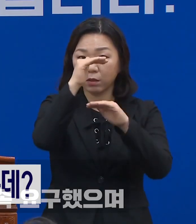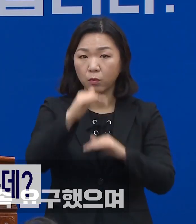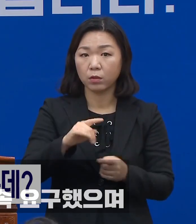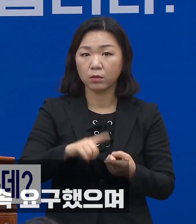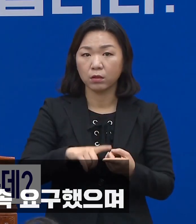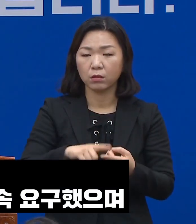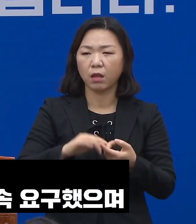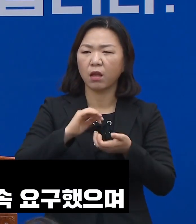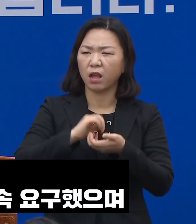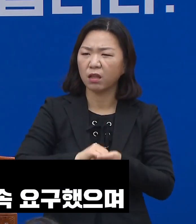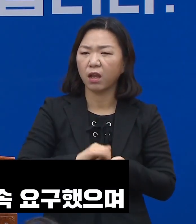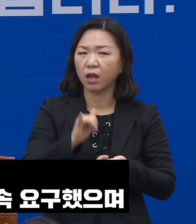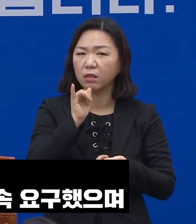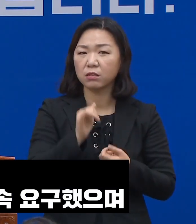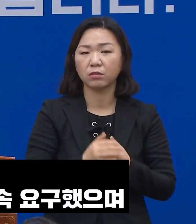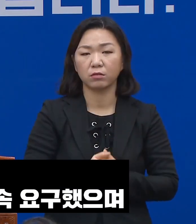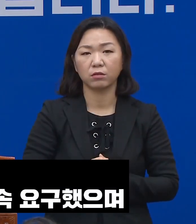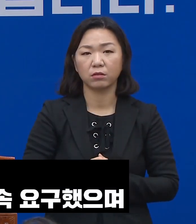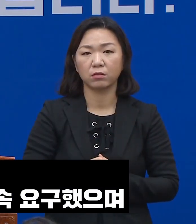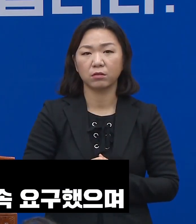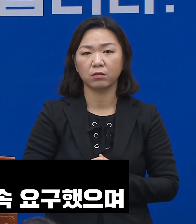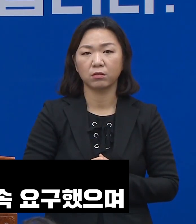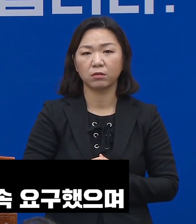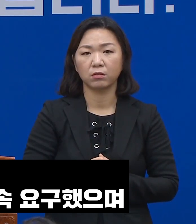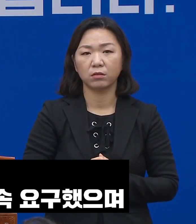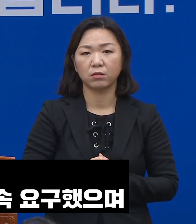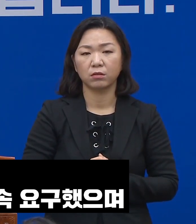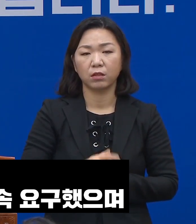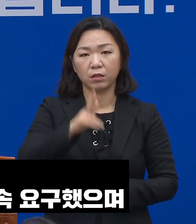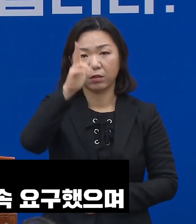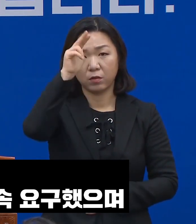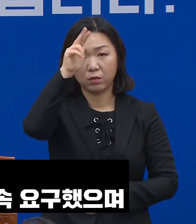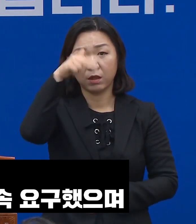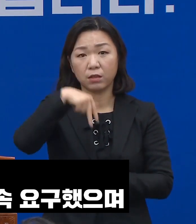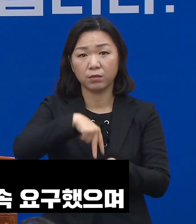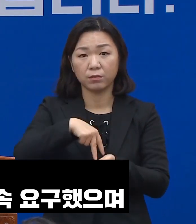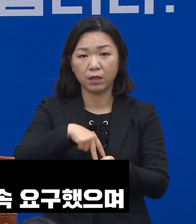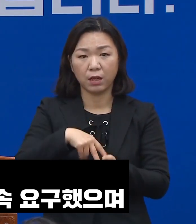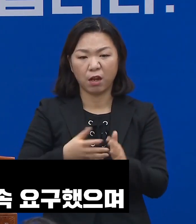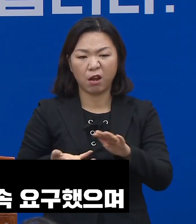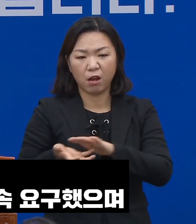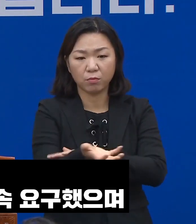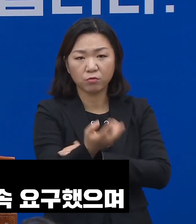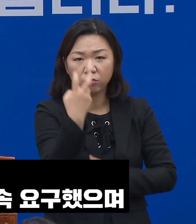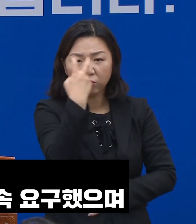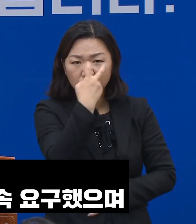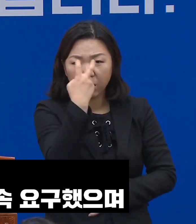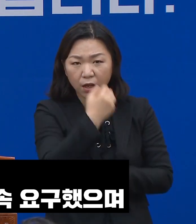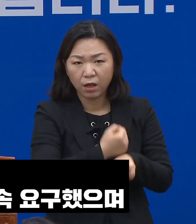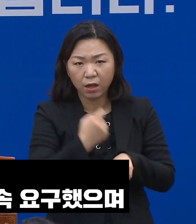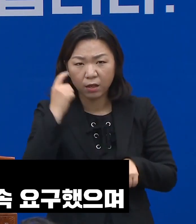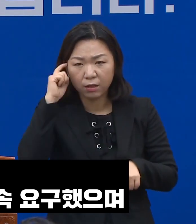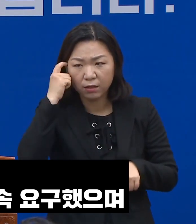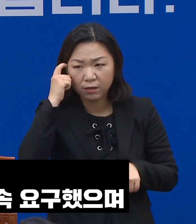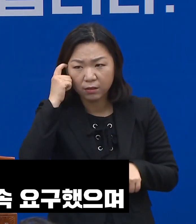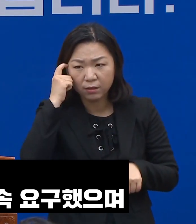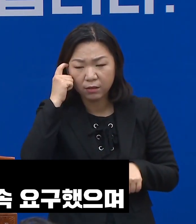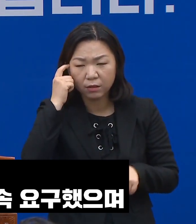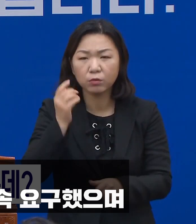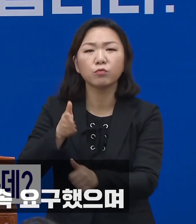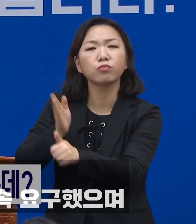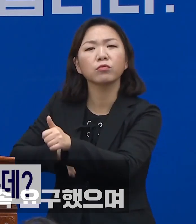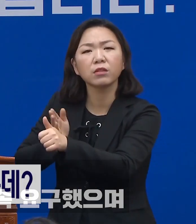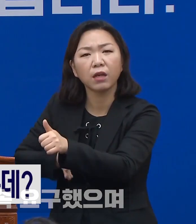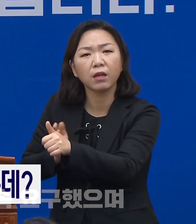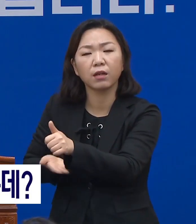부분들은 한계가 분명합니다. 한계가 있기 때문에 경찰에서 압수수색을 하기를 계속해서 요구를